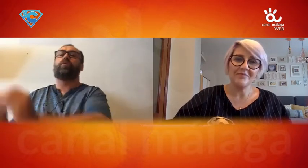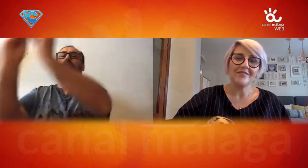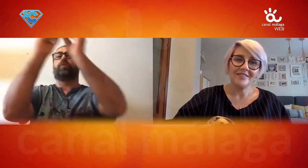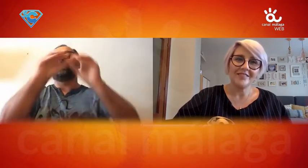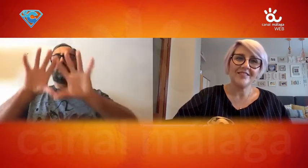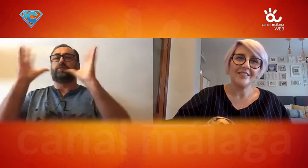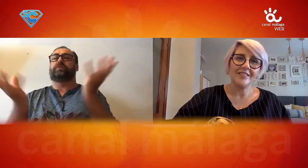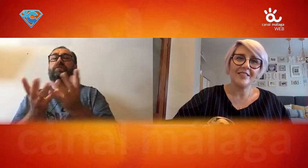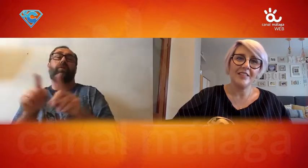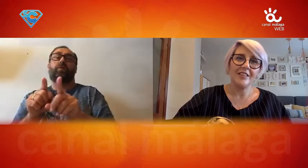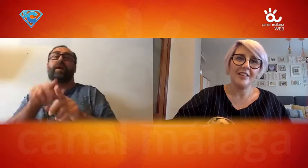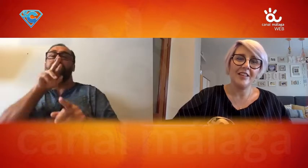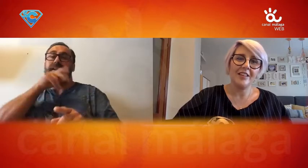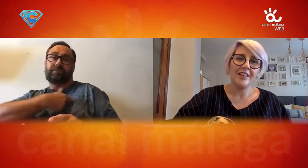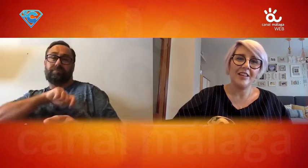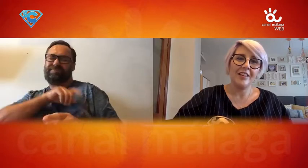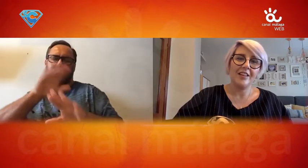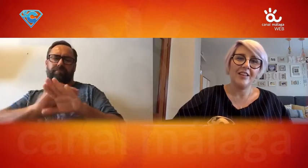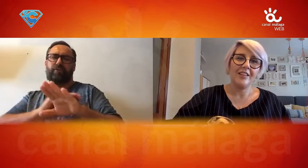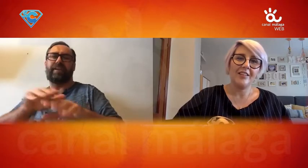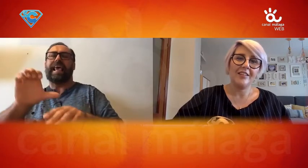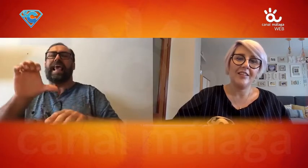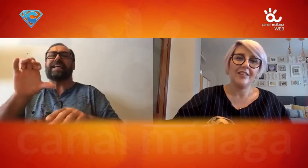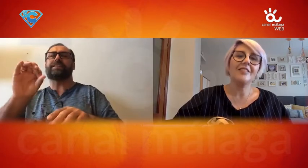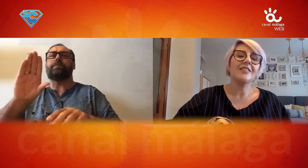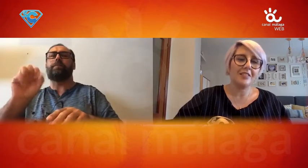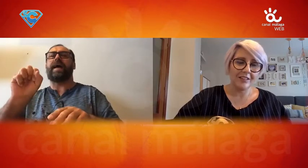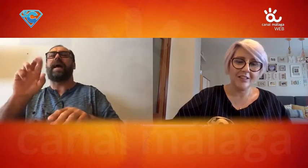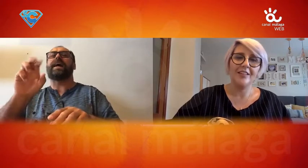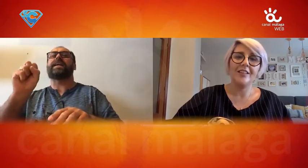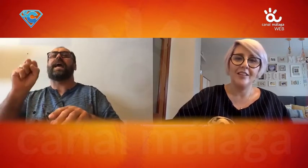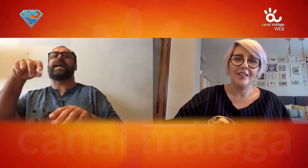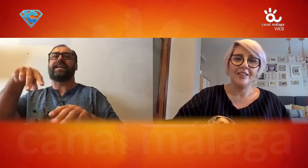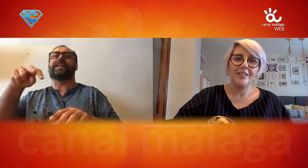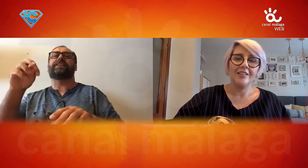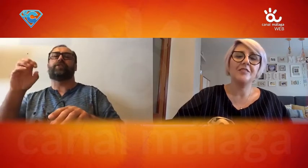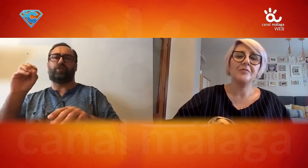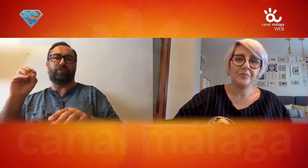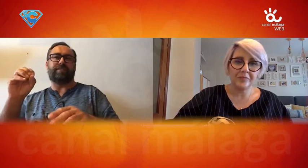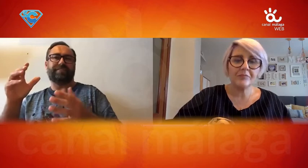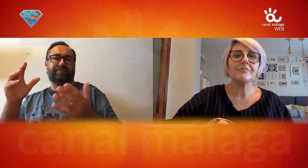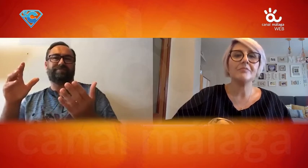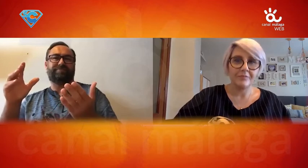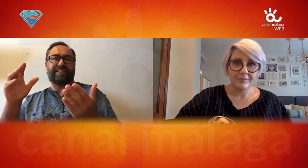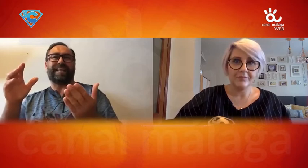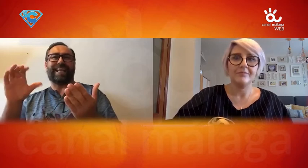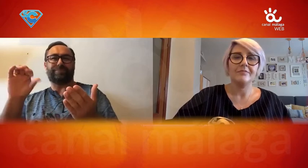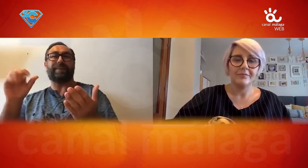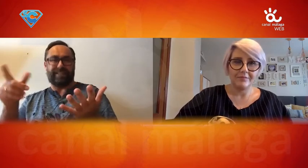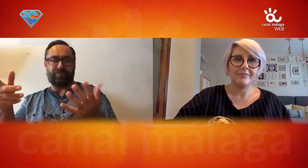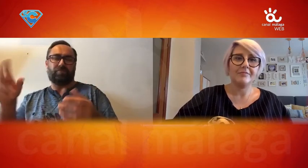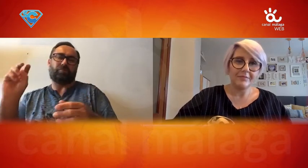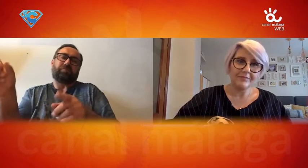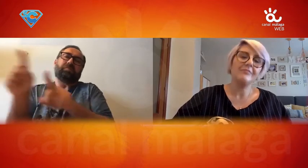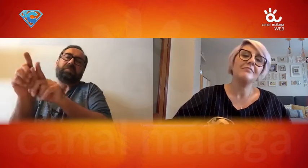un sistema de comunicación, un sistema internacional, igual como el antiguo Esperanto que se